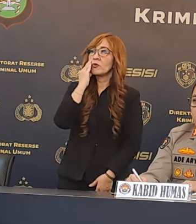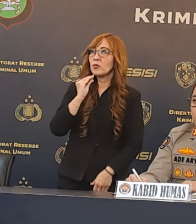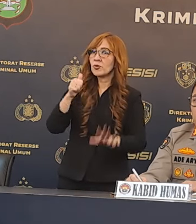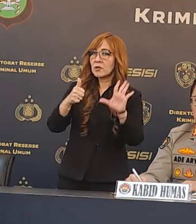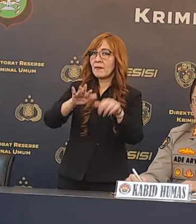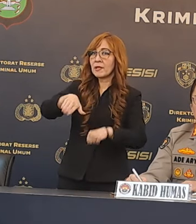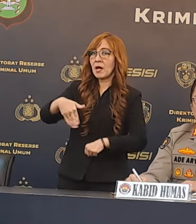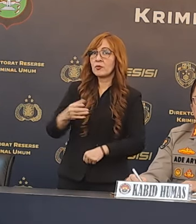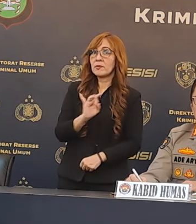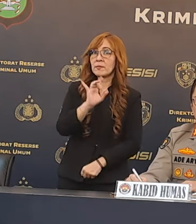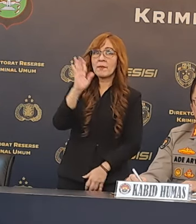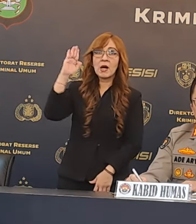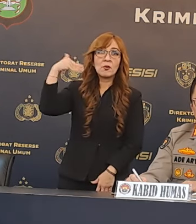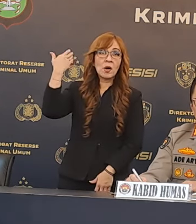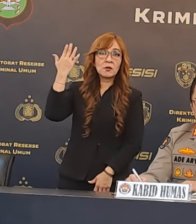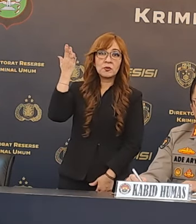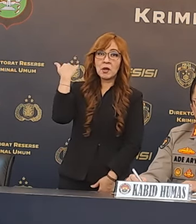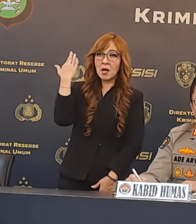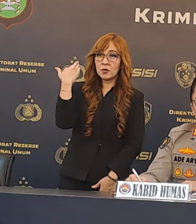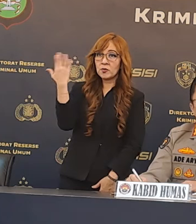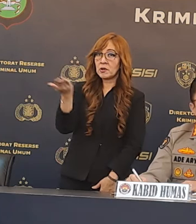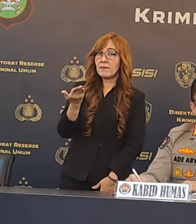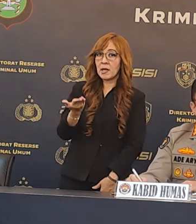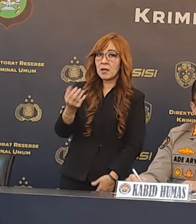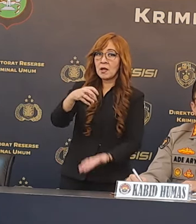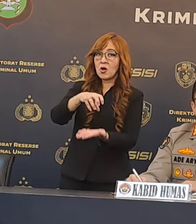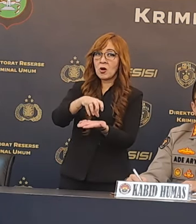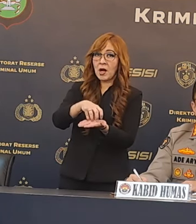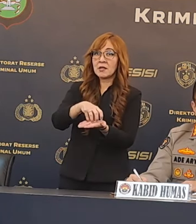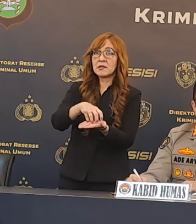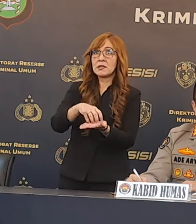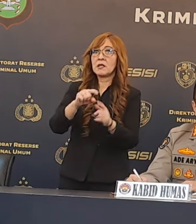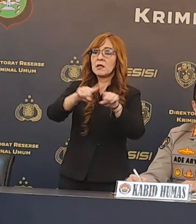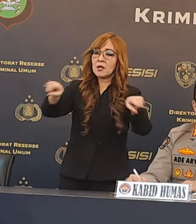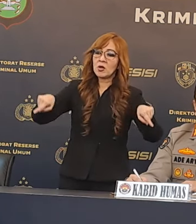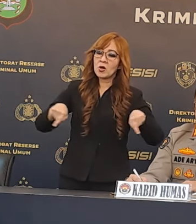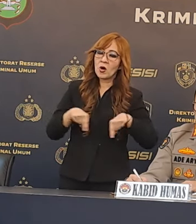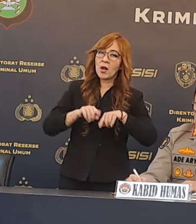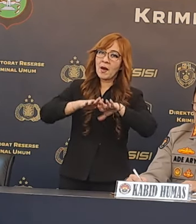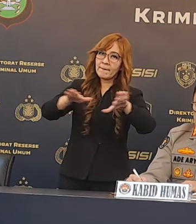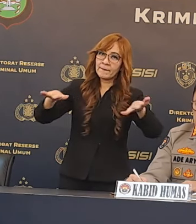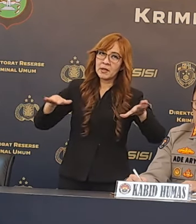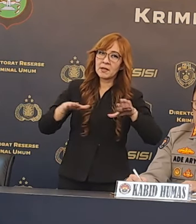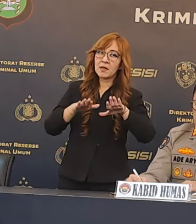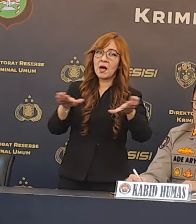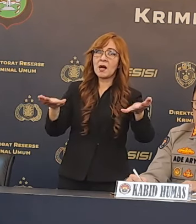6 tahun beberapa waktu yang lalu di TKP-nya adalah di kolam renang.